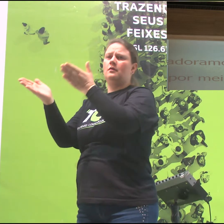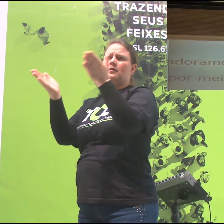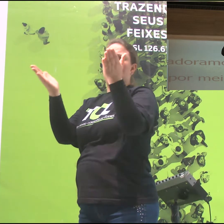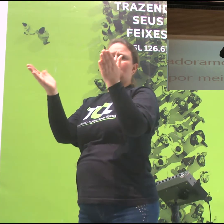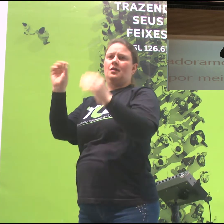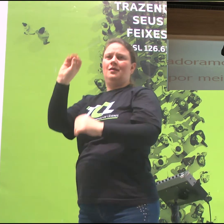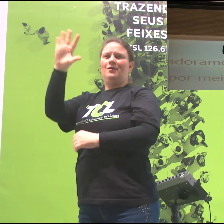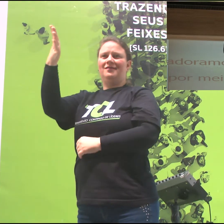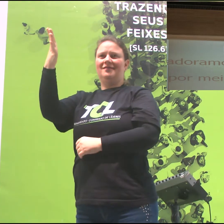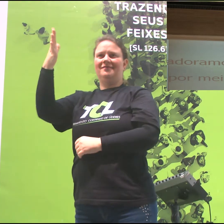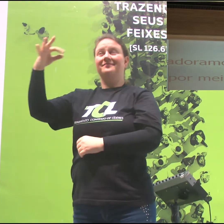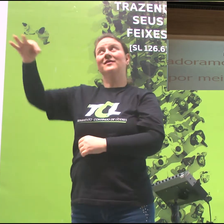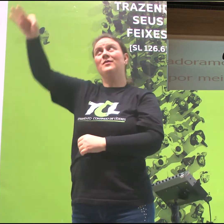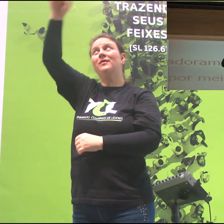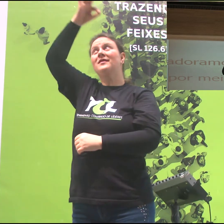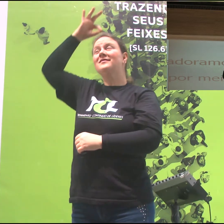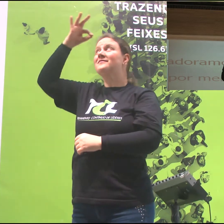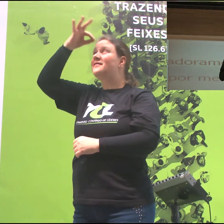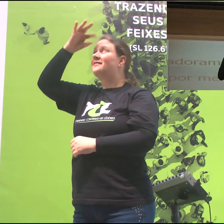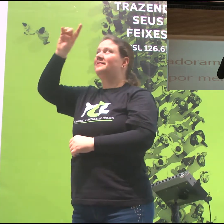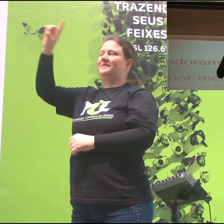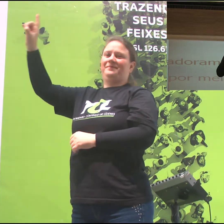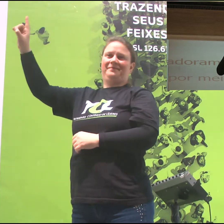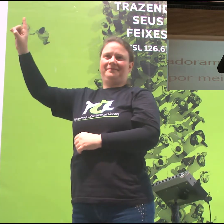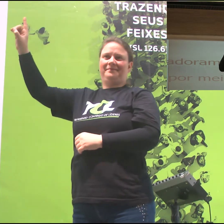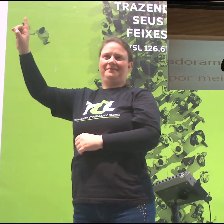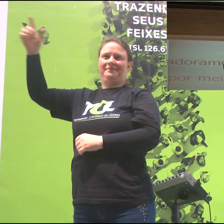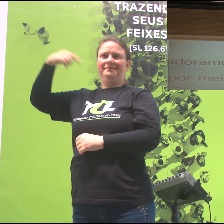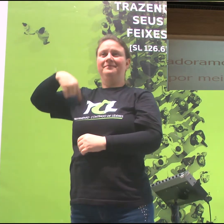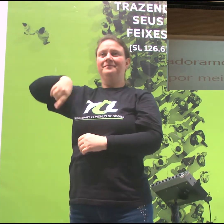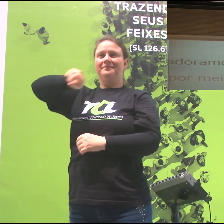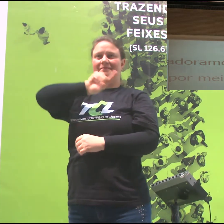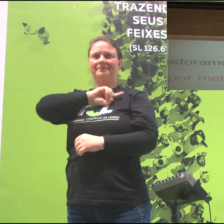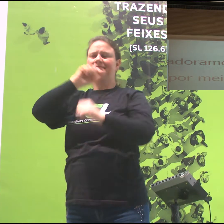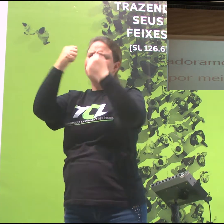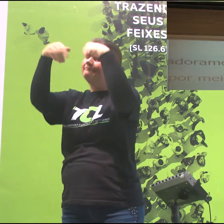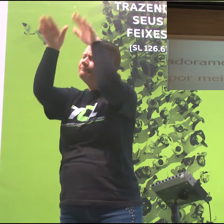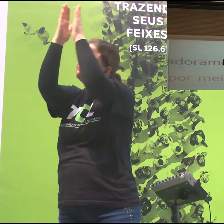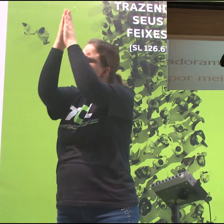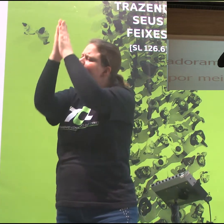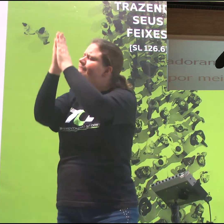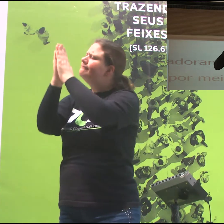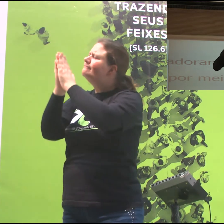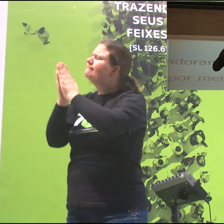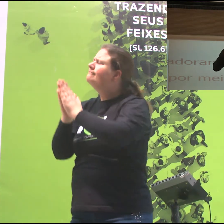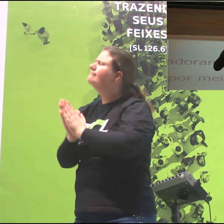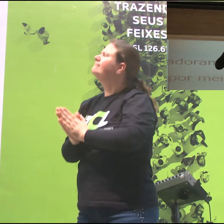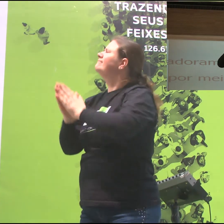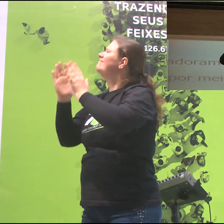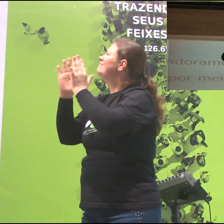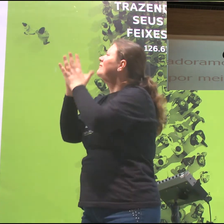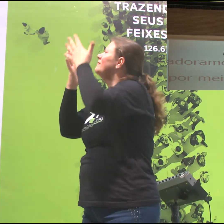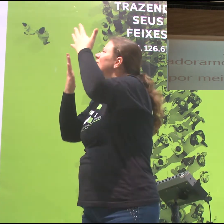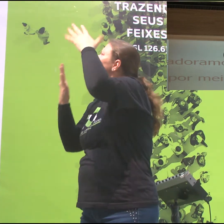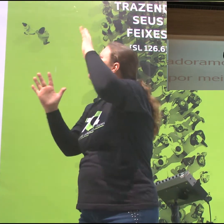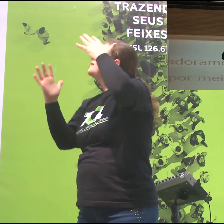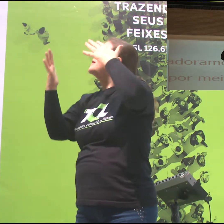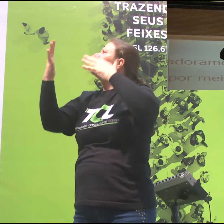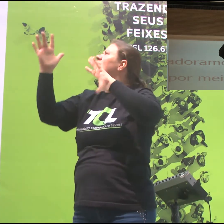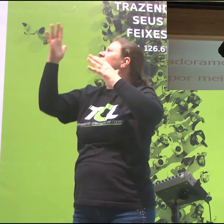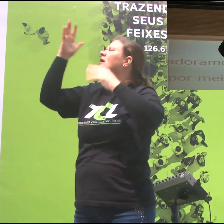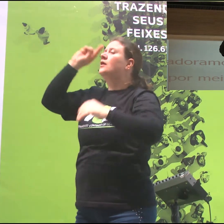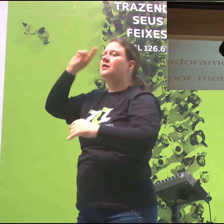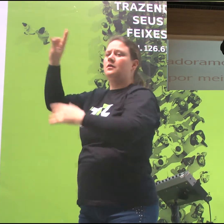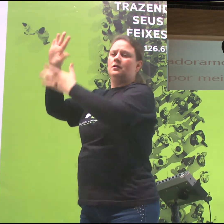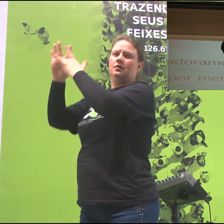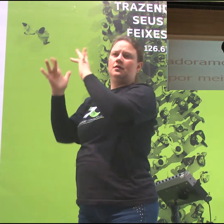Ele que faz, é o Espírito dele que faz. Então, quando nós adoramos a Deus, exaltamos Jesus, nós estamos dizendo sim